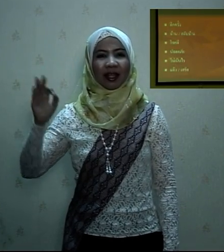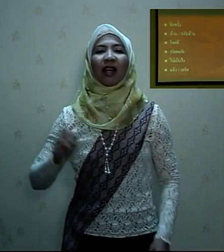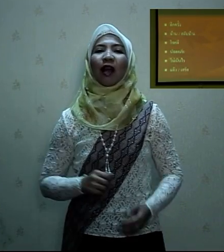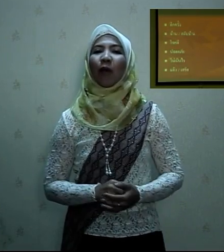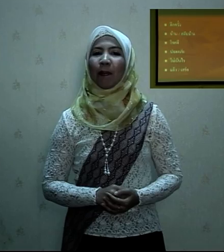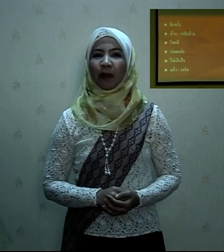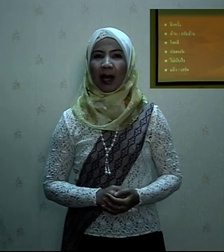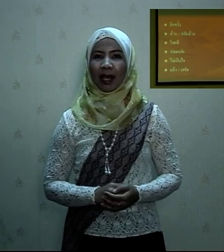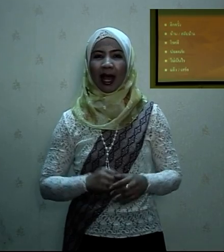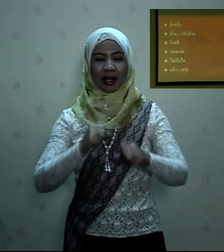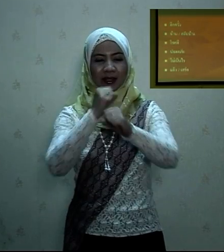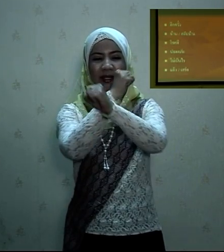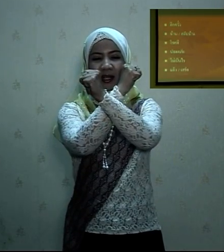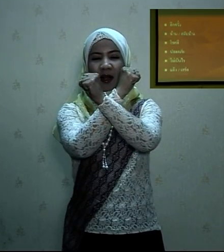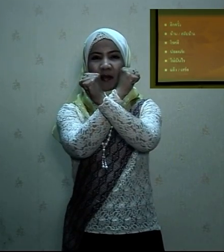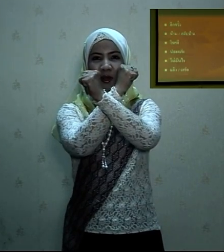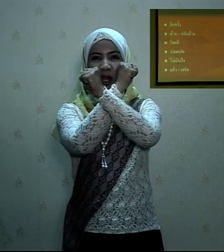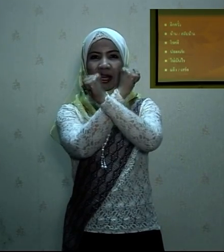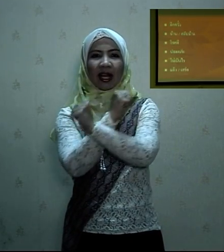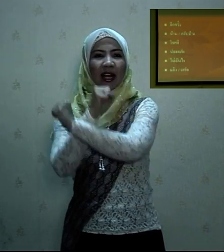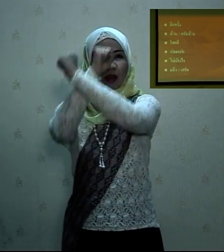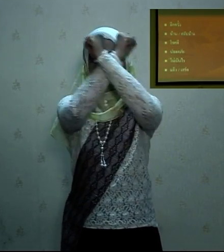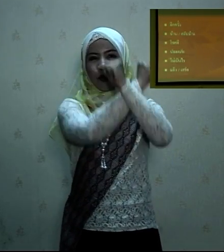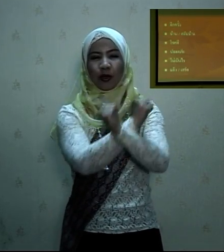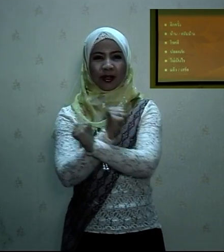คำว่าปลอดภัยค่ะมือค่อยกันนะคะแล้วก็วน